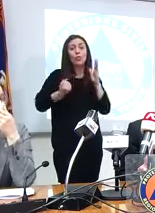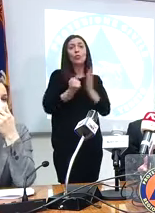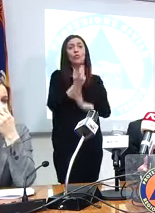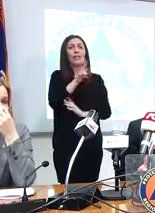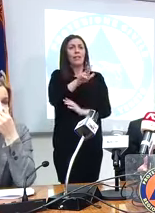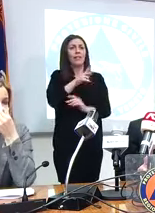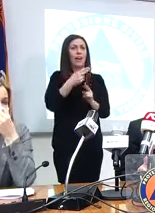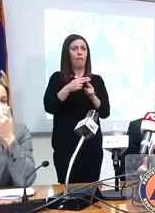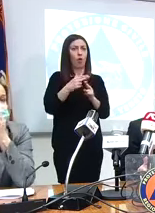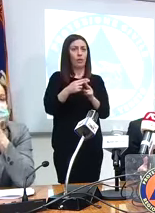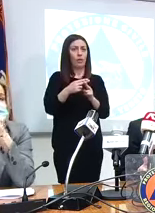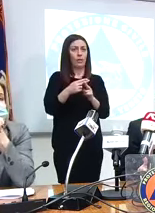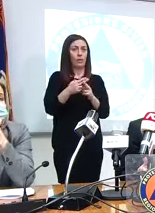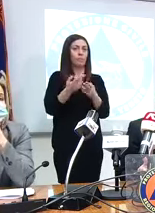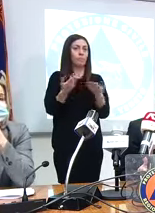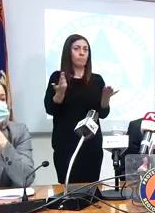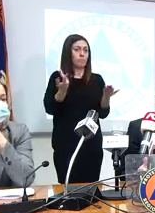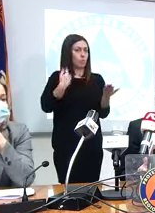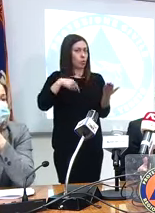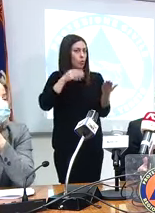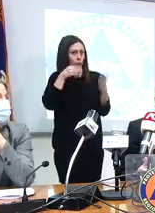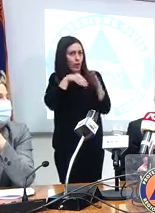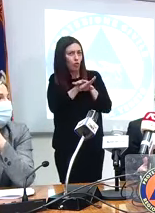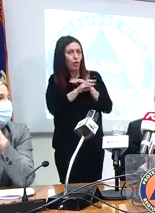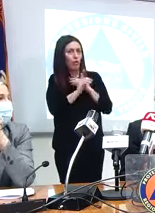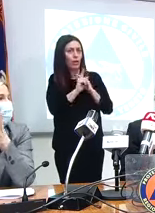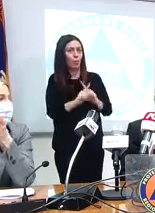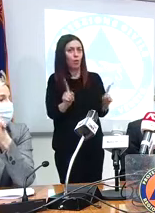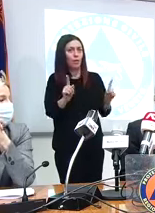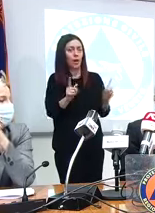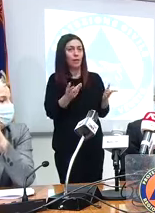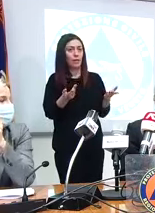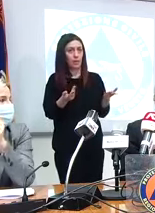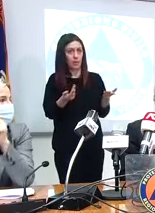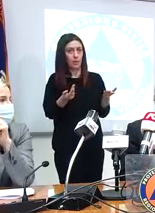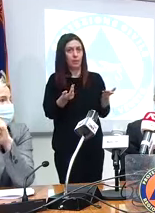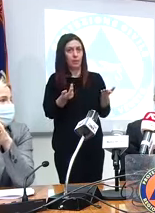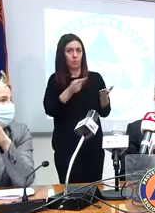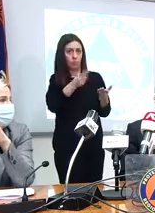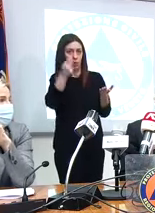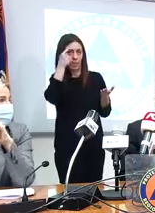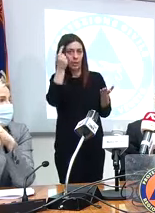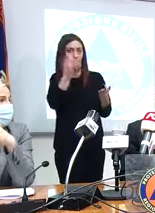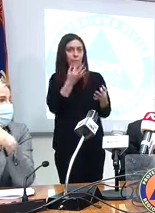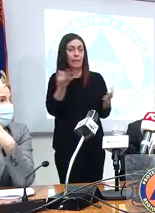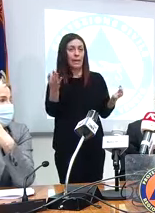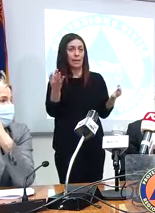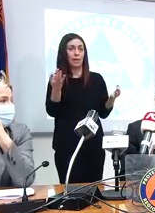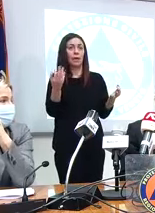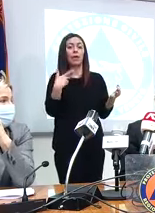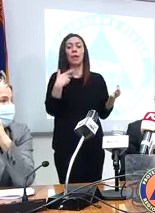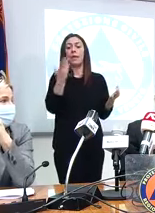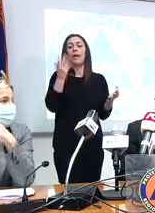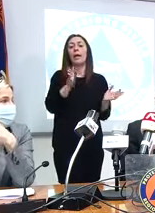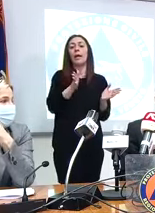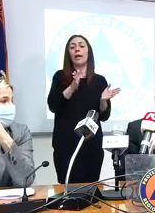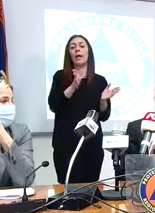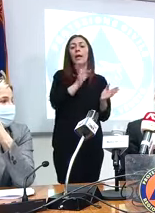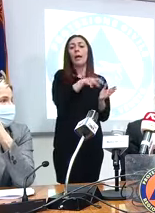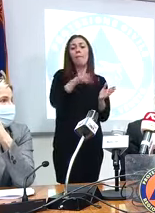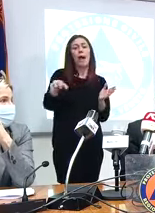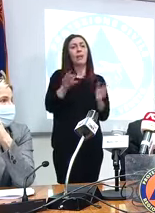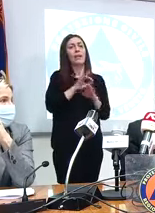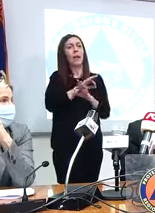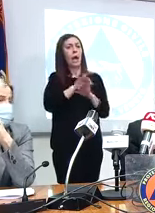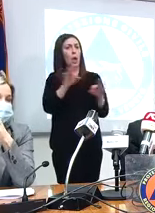questo, e non c'è niente da nascondere, li sapete benissimo, che ci sono stati dei focolai in reparti che